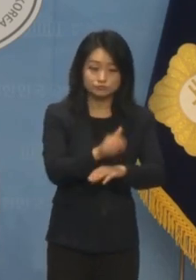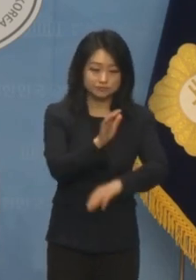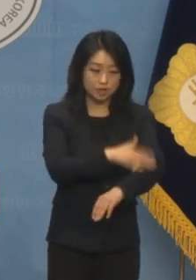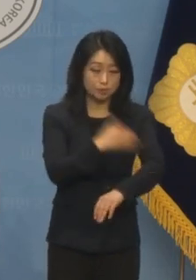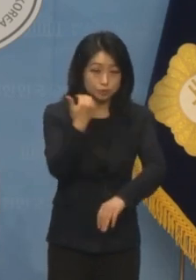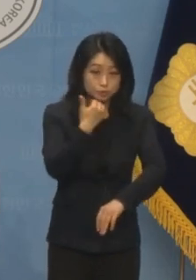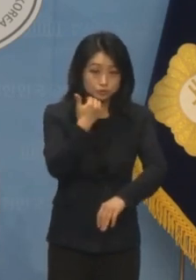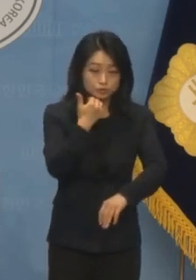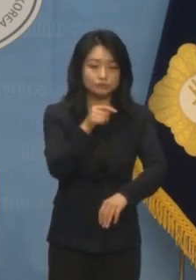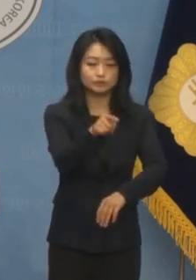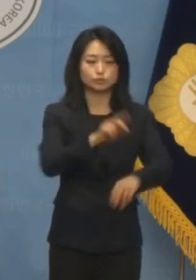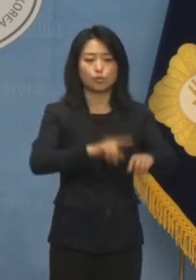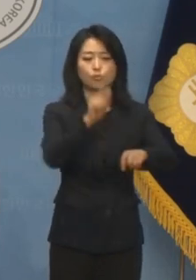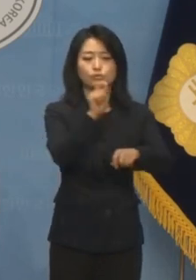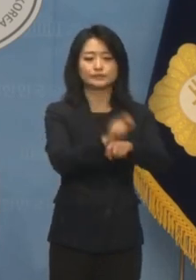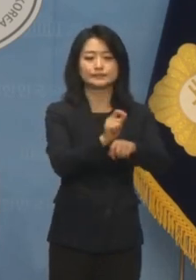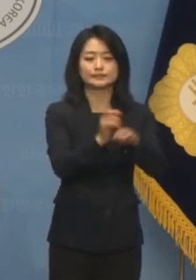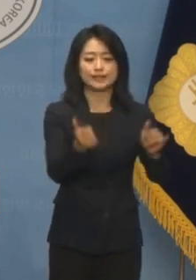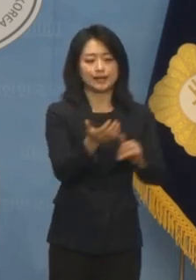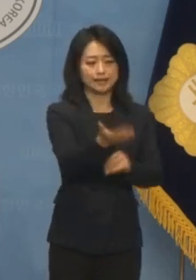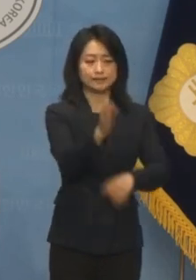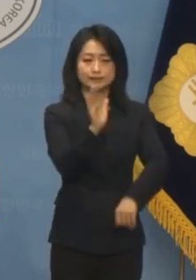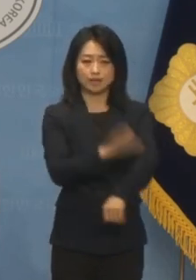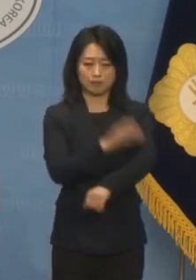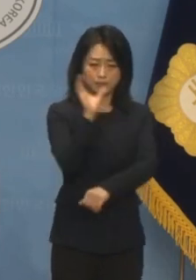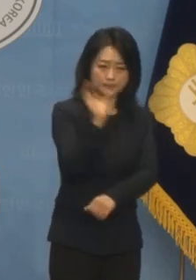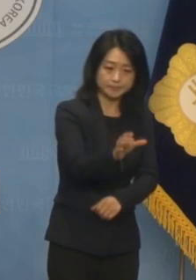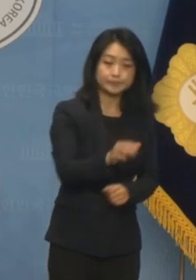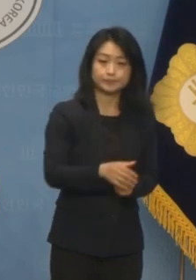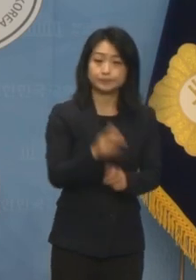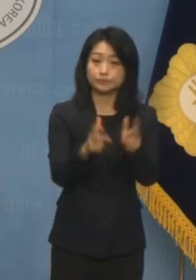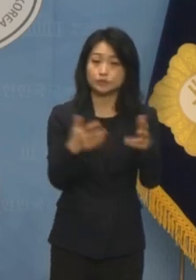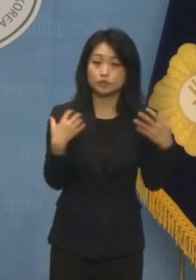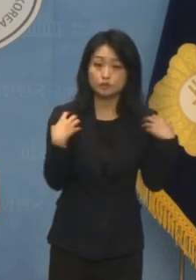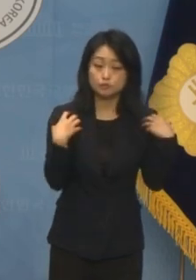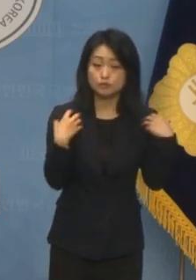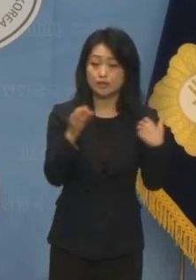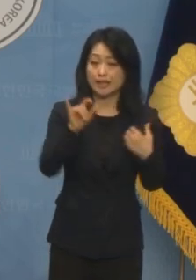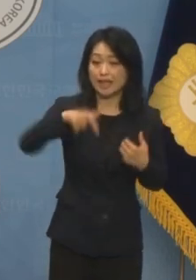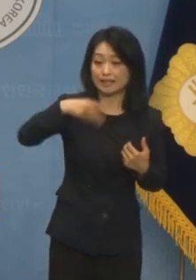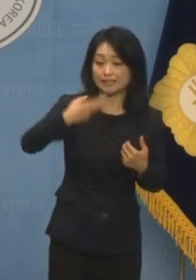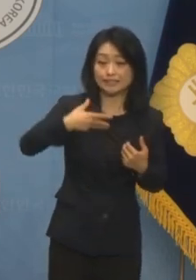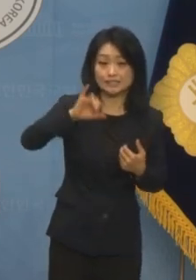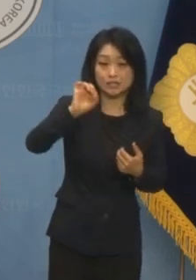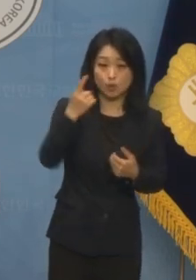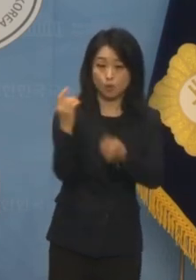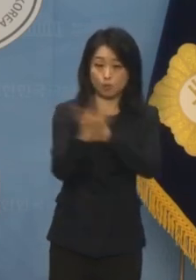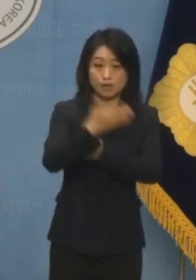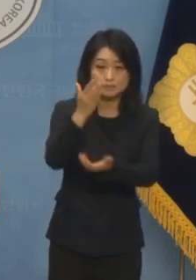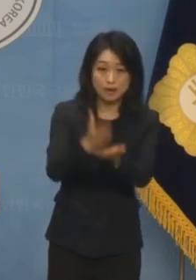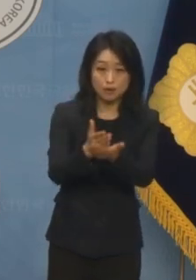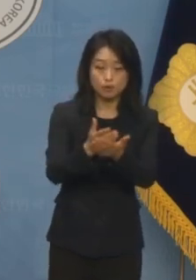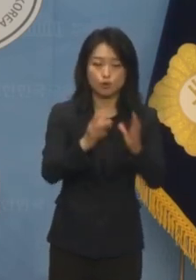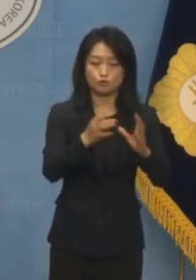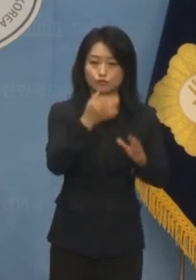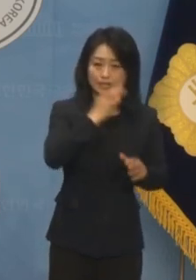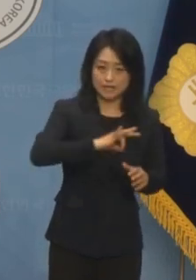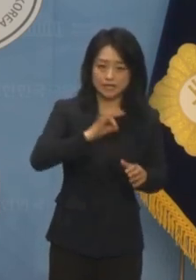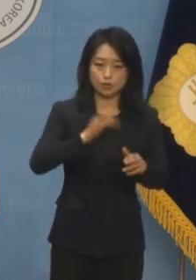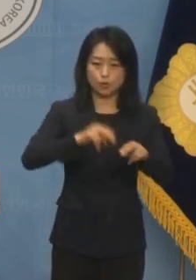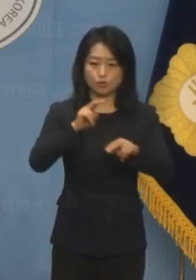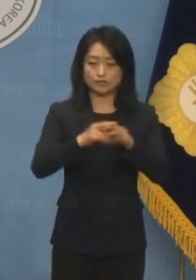공직자 몫이 될 겁니다. 산자부가 지켜야 할건 액트지오가 아니라 국익과 공직자 윤리,